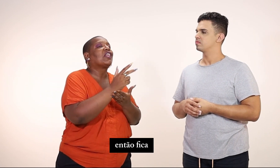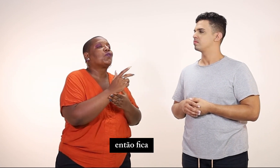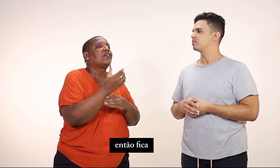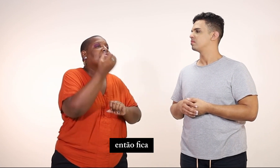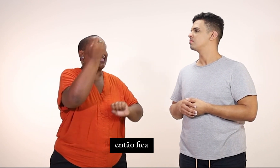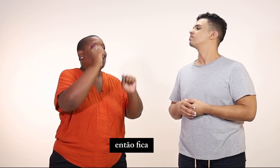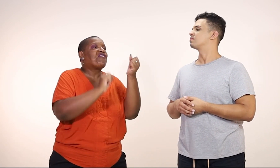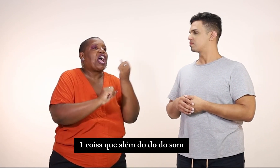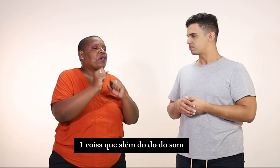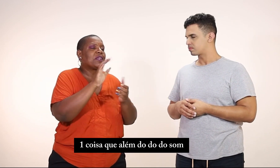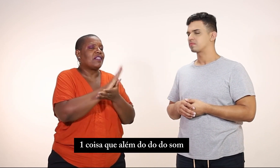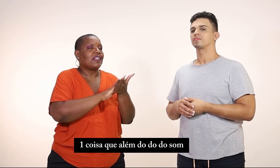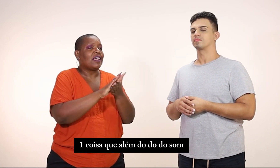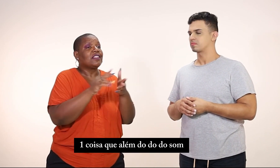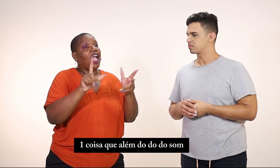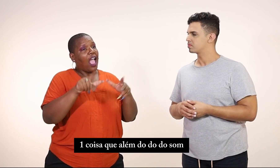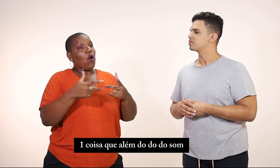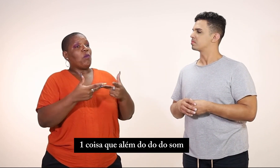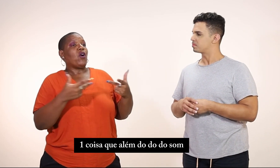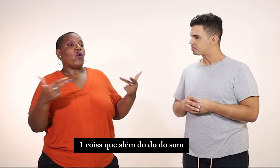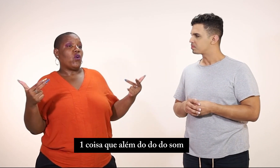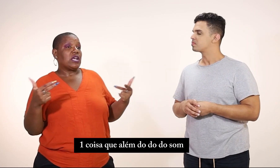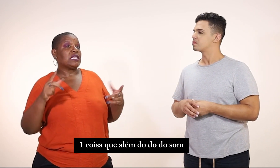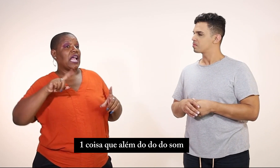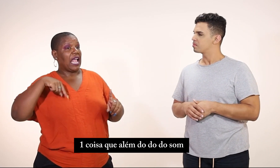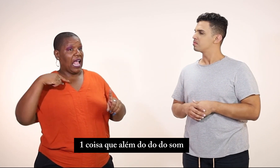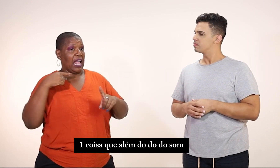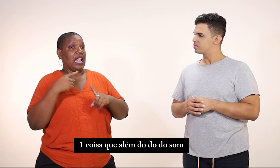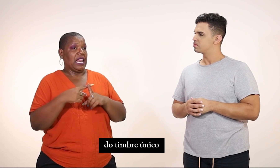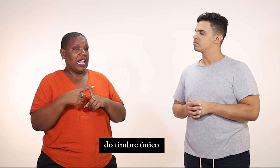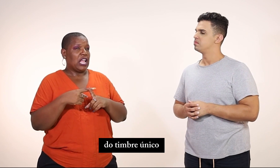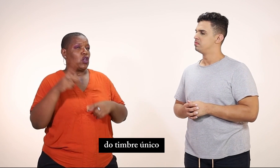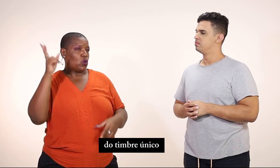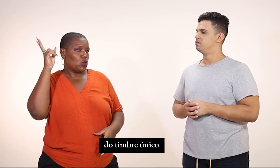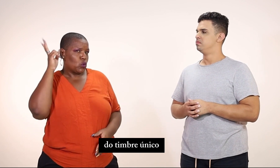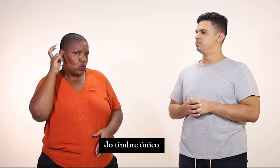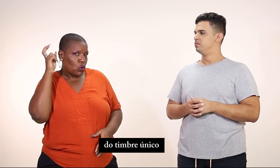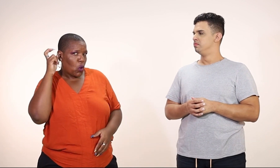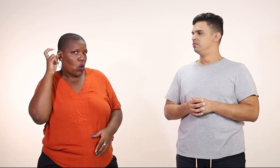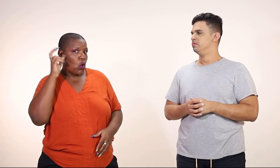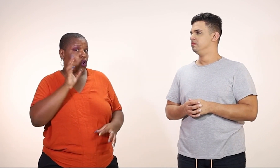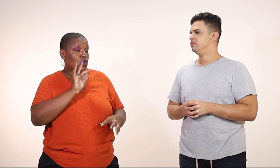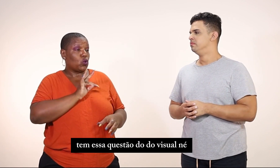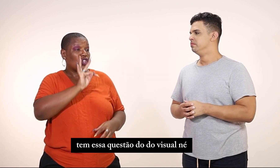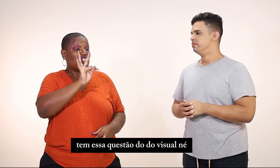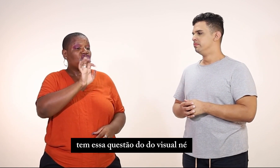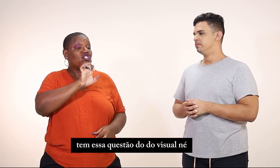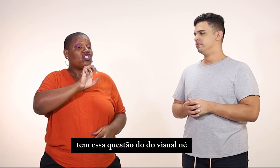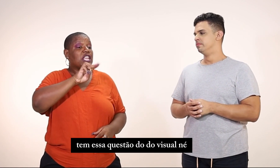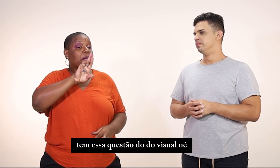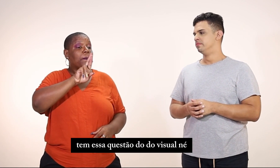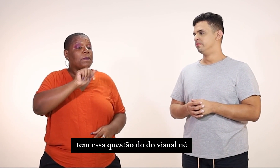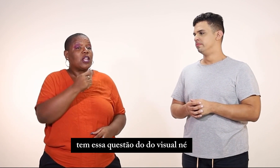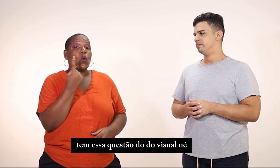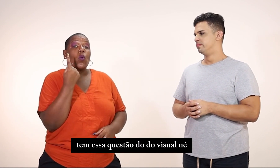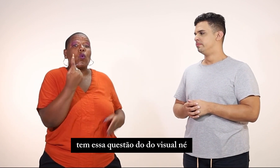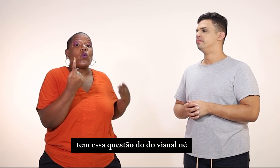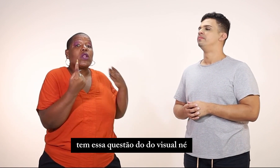Então fica uma coisa que, além do som, do timbre único, tem essa questão do visual, né? Já